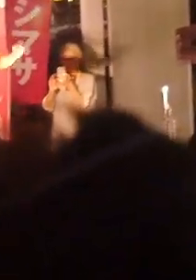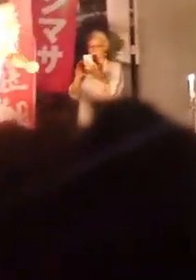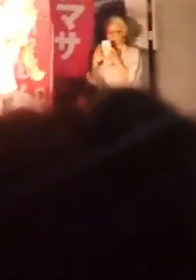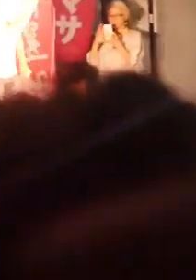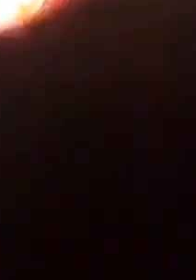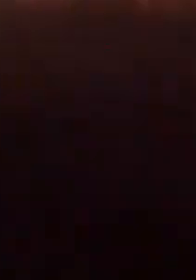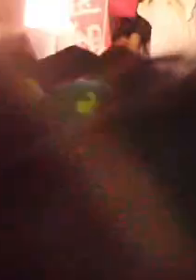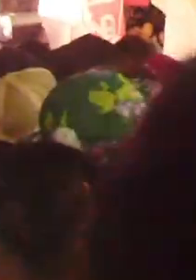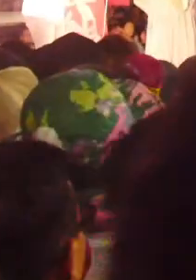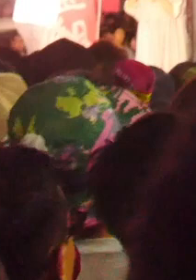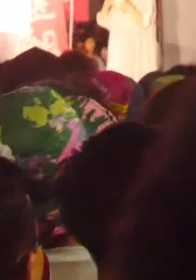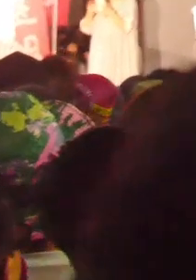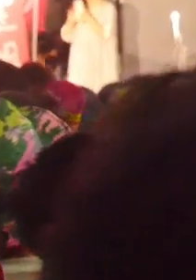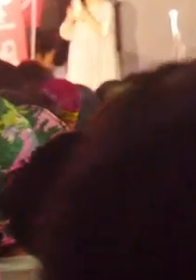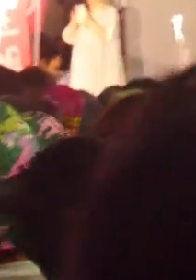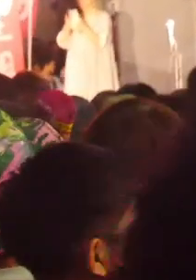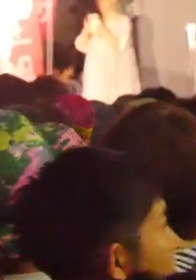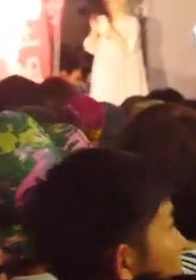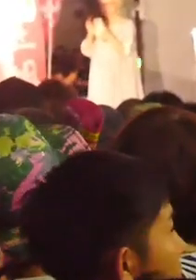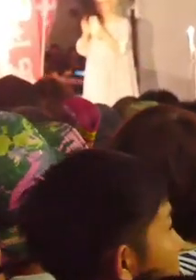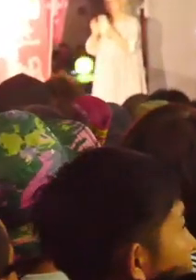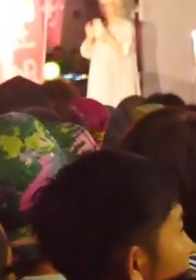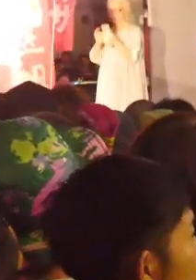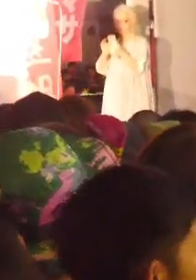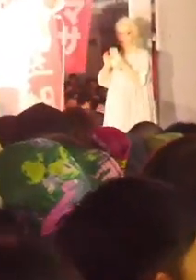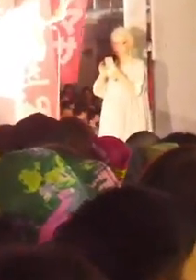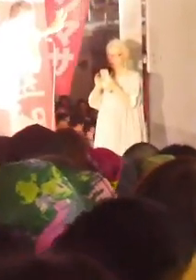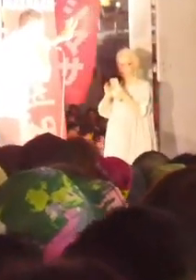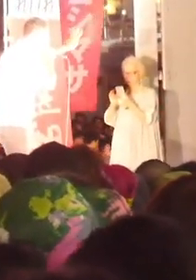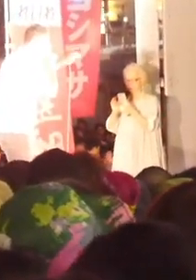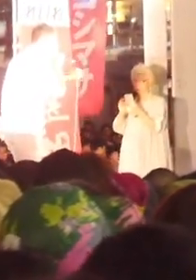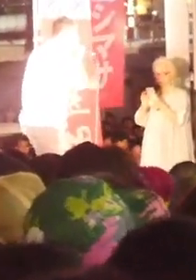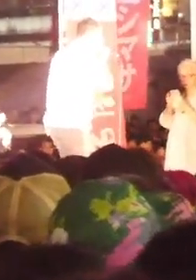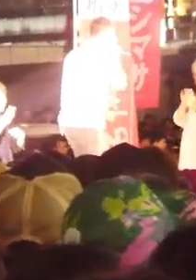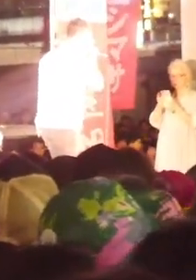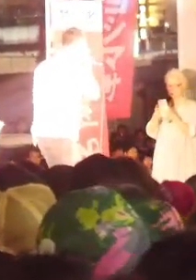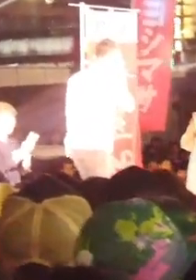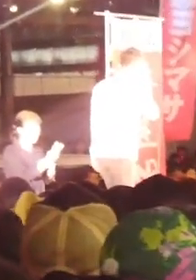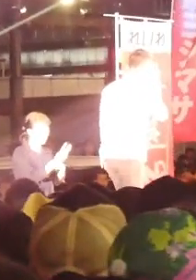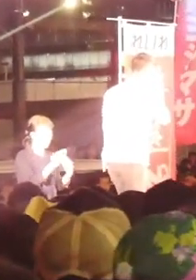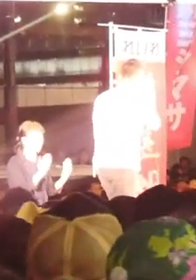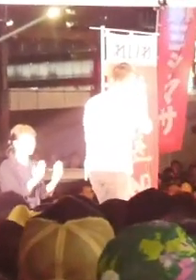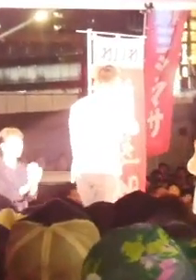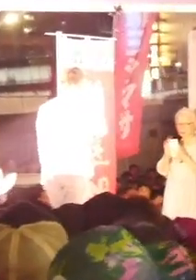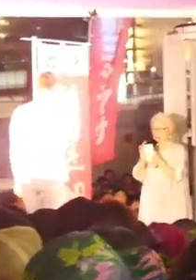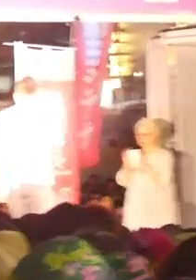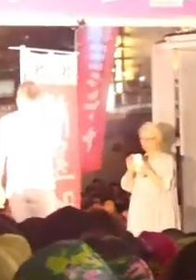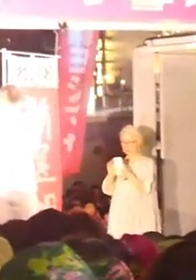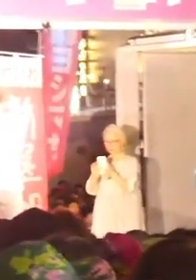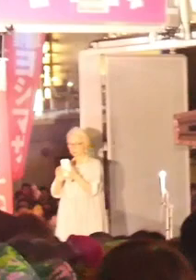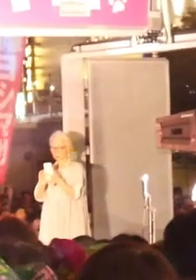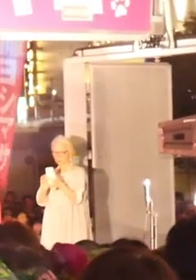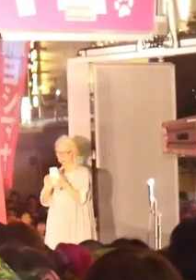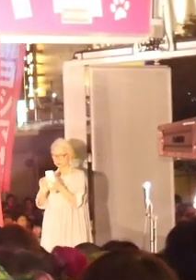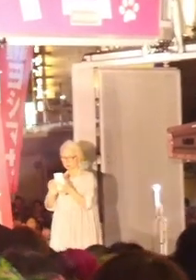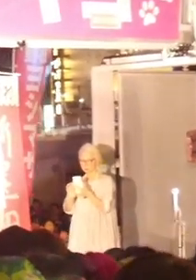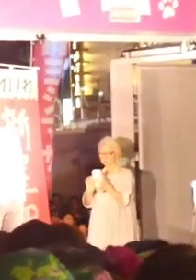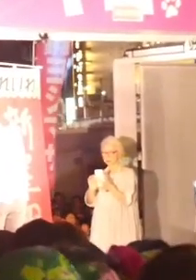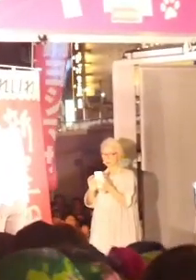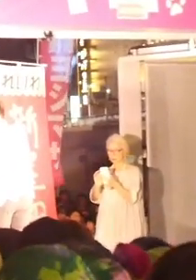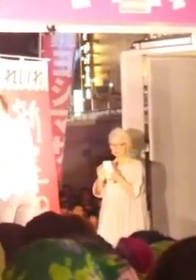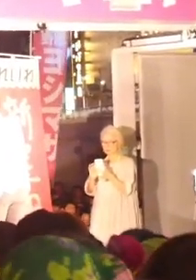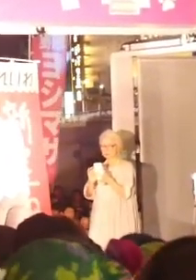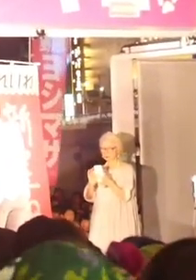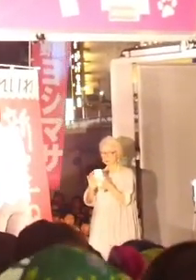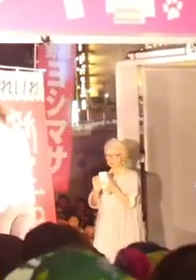2票になるように、2票が3票になるように。あなたの力が絶対